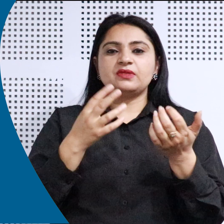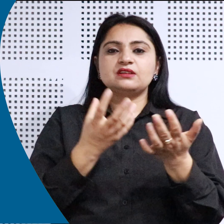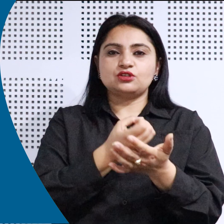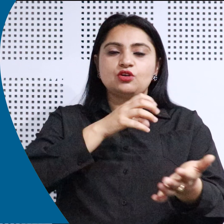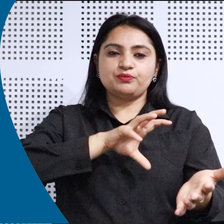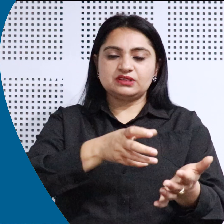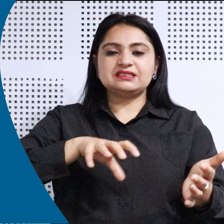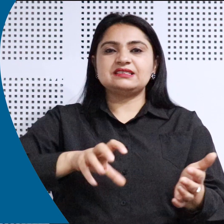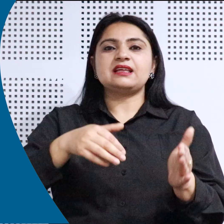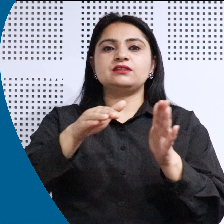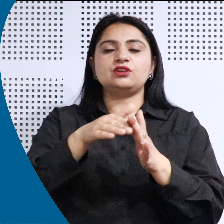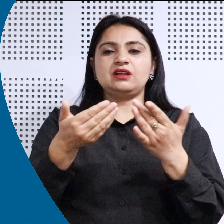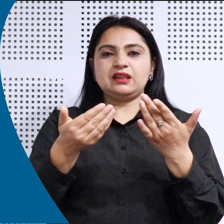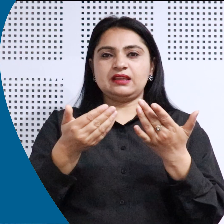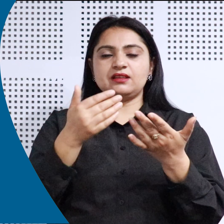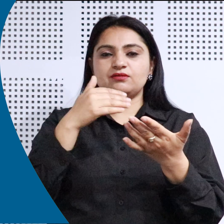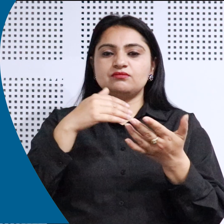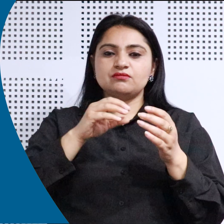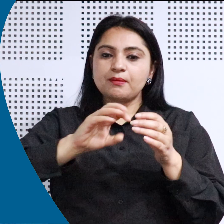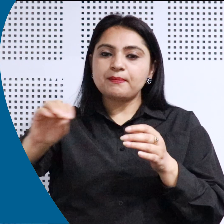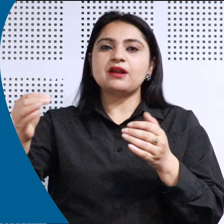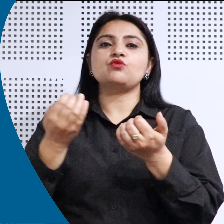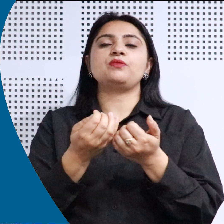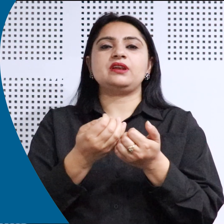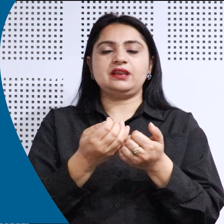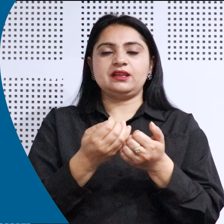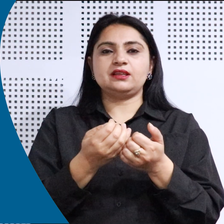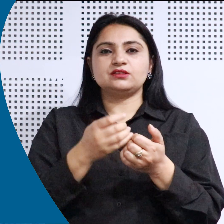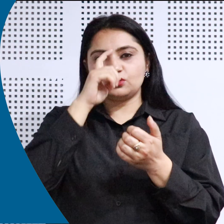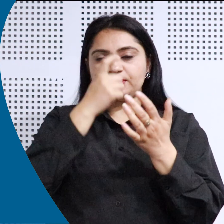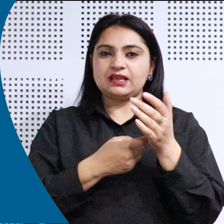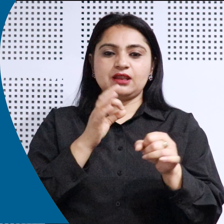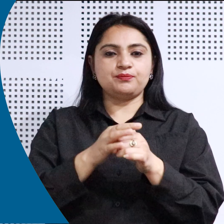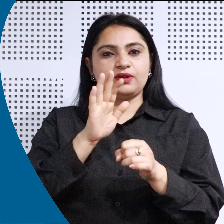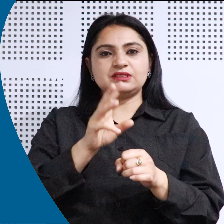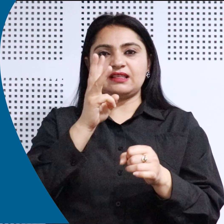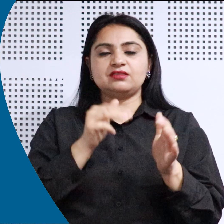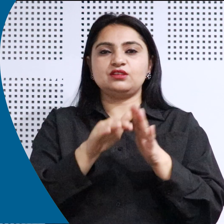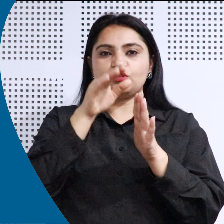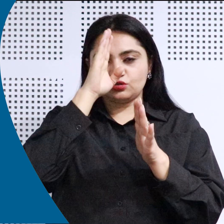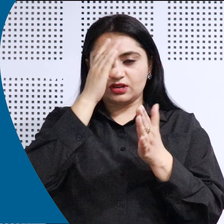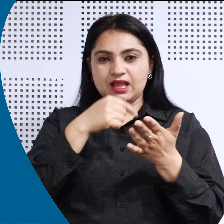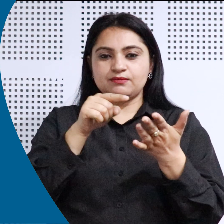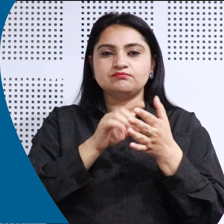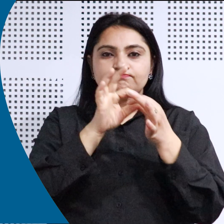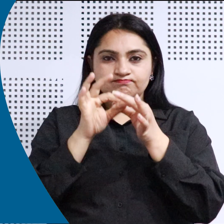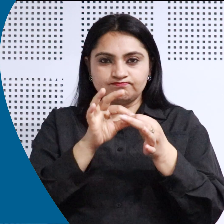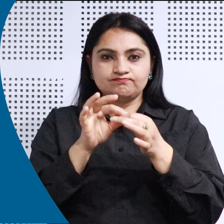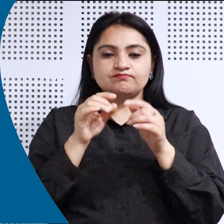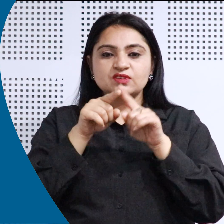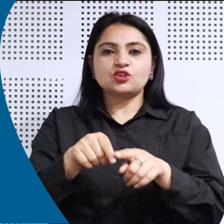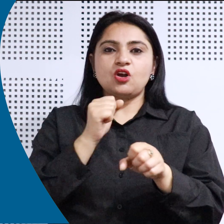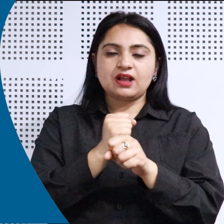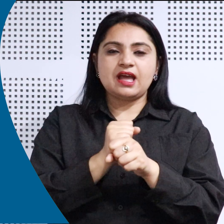प्रदेश र स्थानीय तहलाई न्यायोचित वितरण गर्नुपर्ने संवैधानिक व्यवस्था छ। 3 तहको सरकारबीच समन्वय,